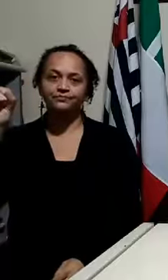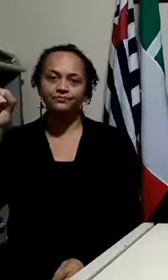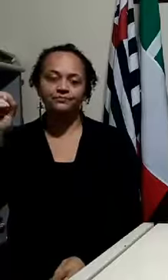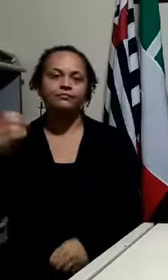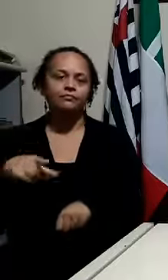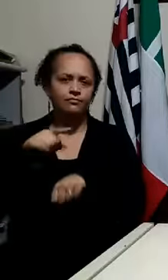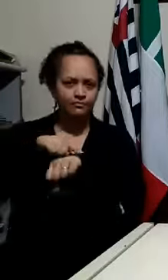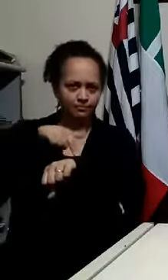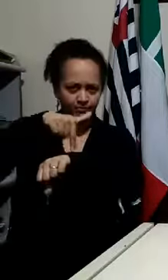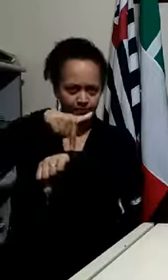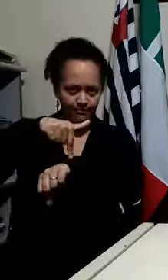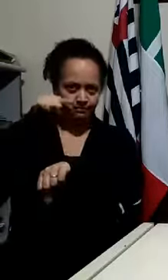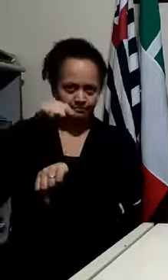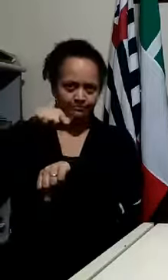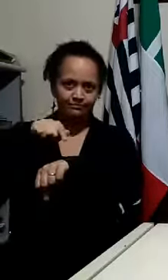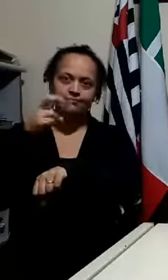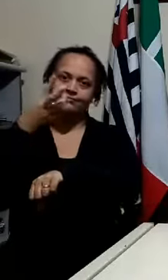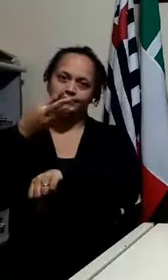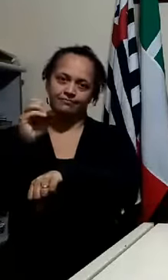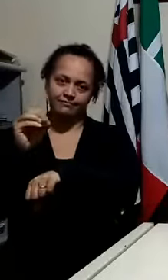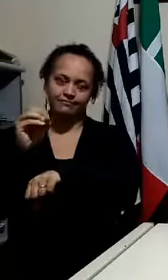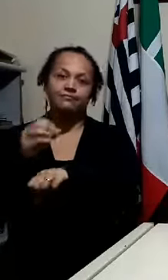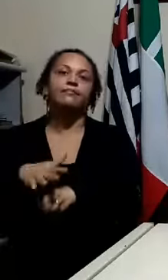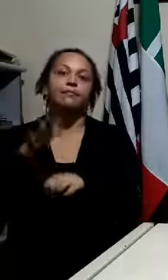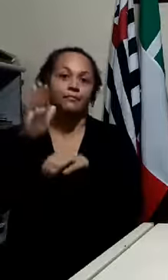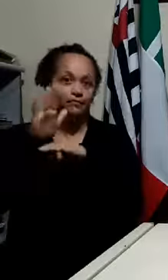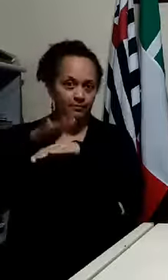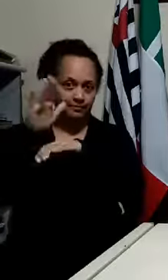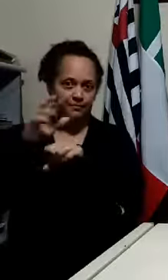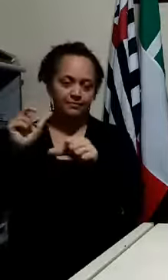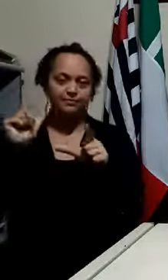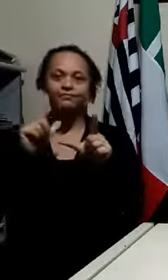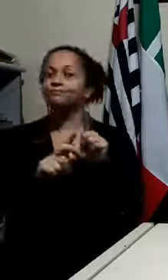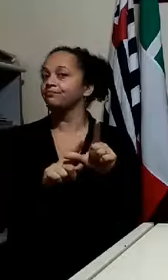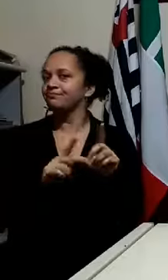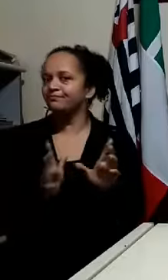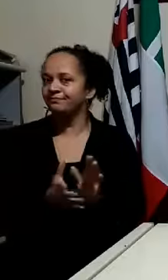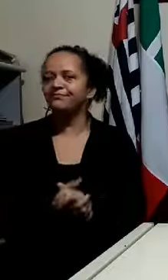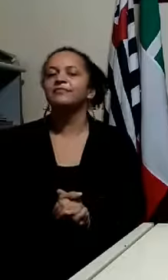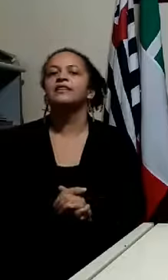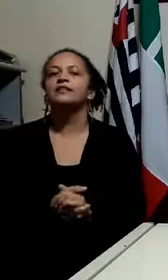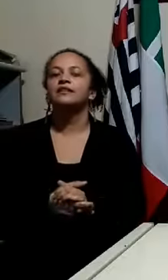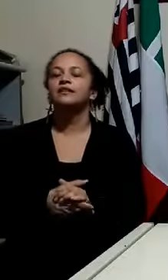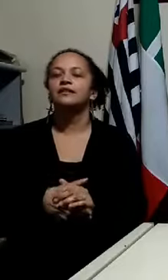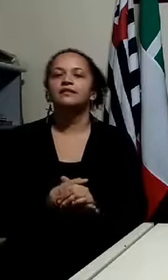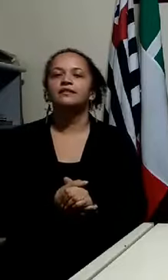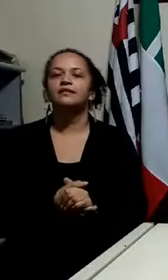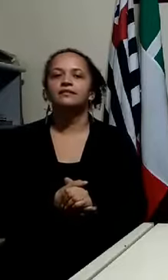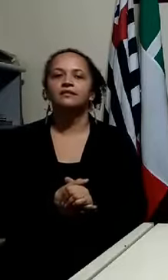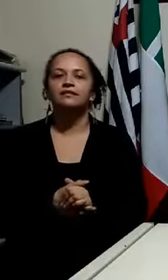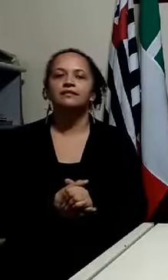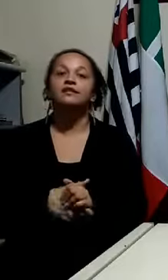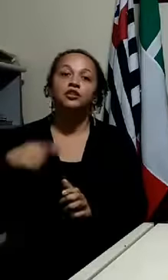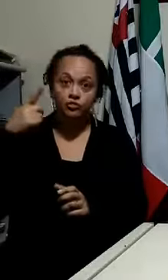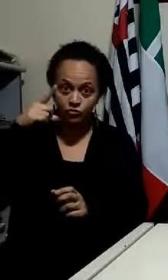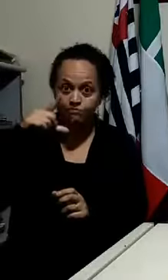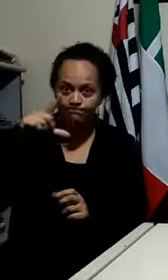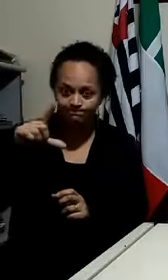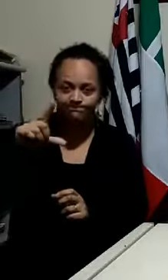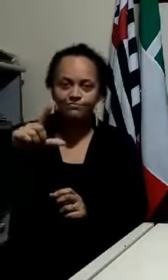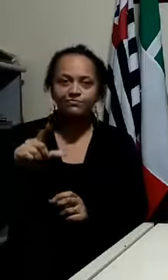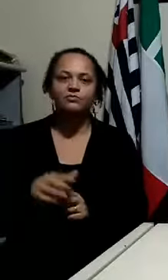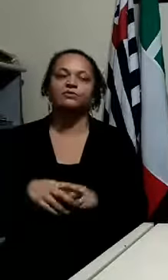e 30 minutos, para mais uma live, né? E a gente vai dar continuidade a essa série que